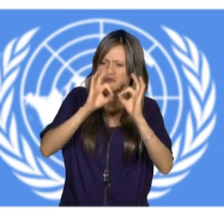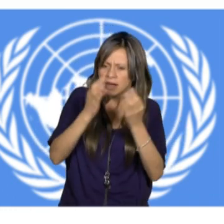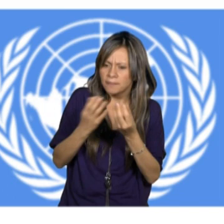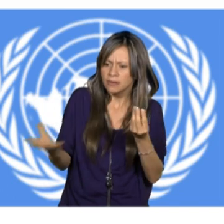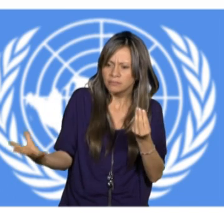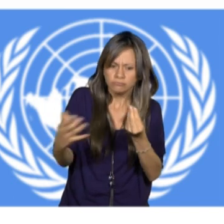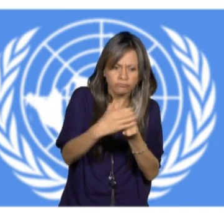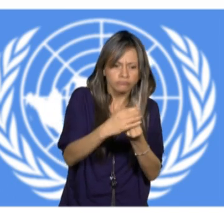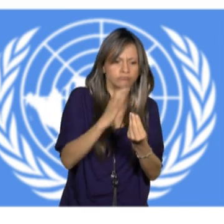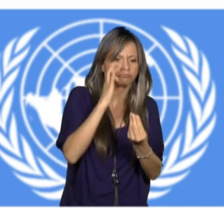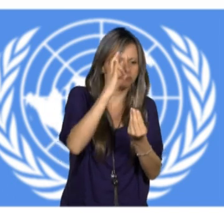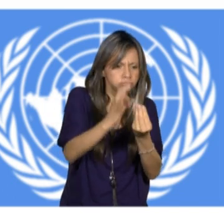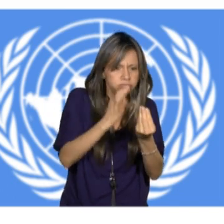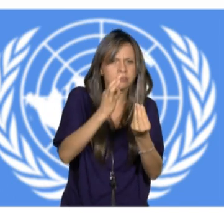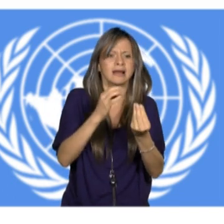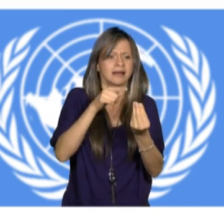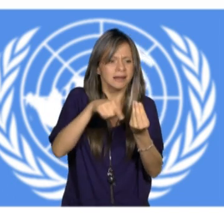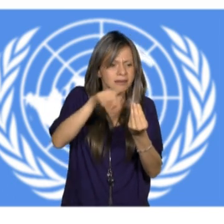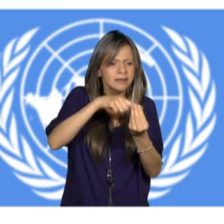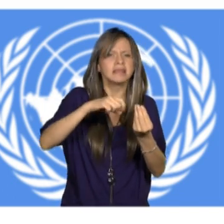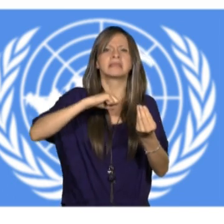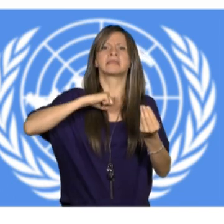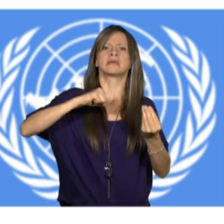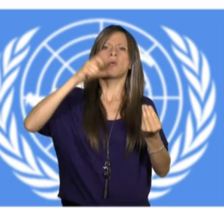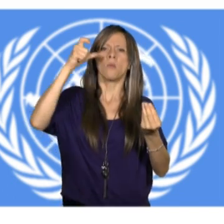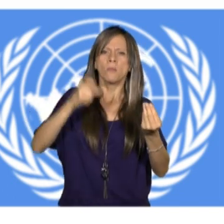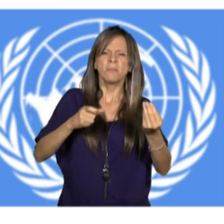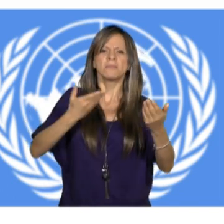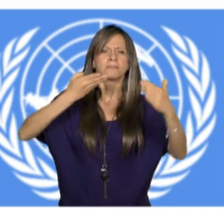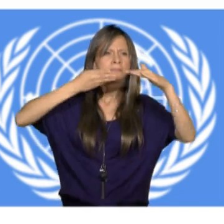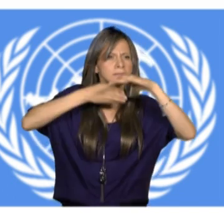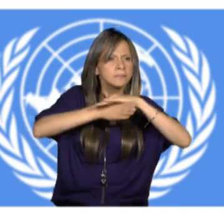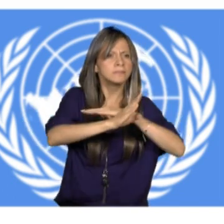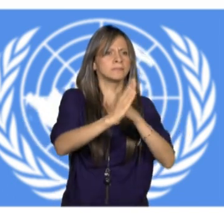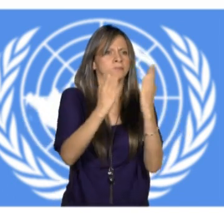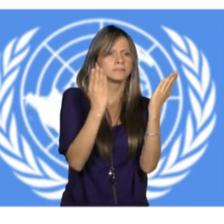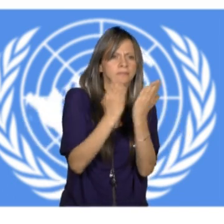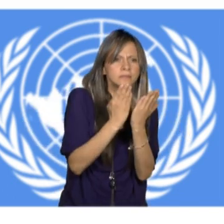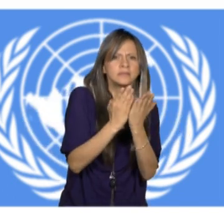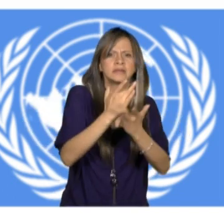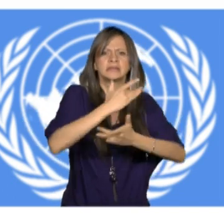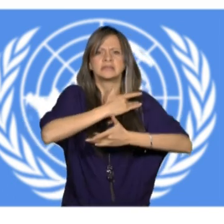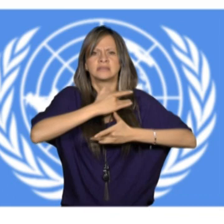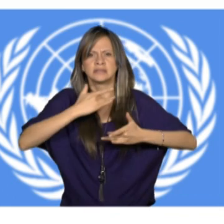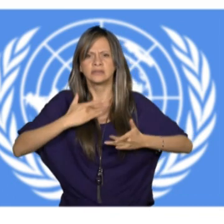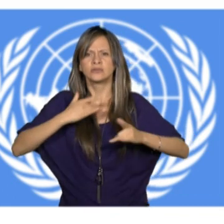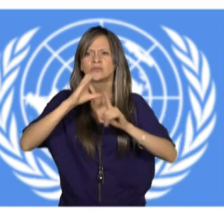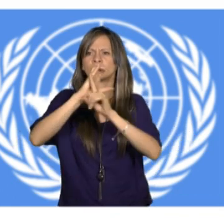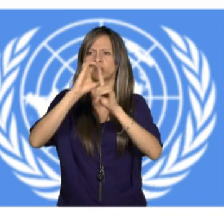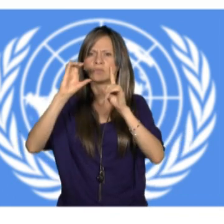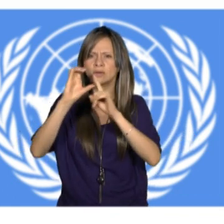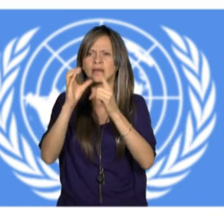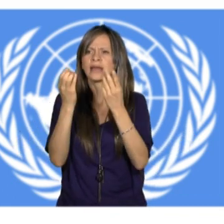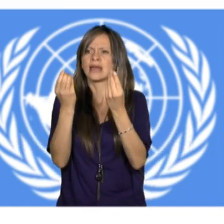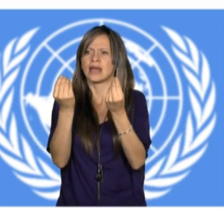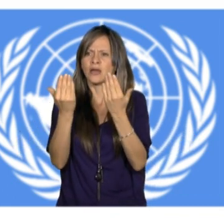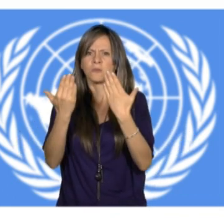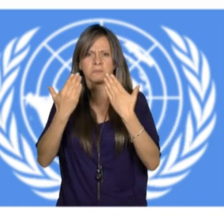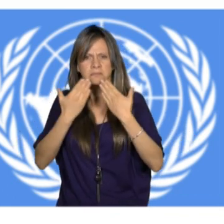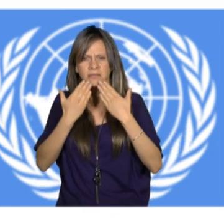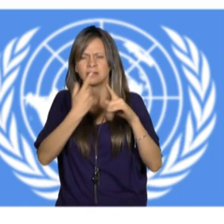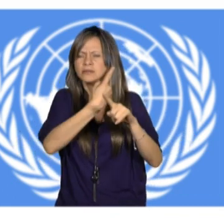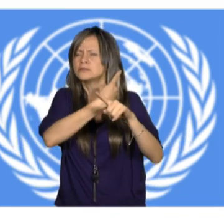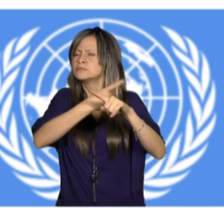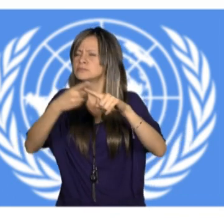la profunda desventaja social de las personas con discapacidad y promoverá su participación en igualdad de